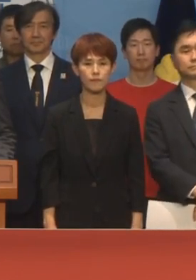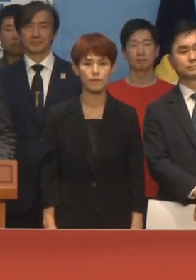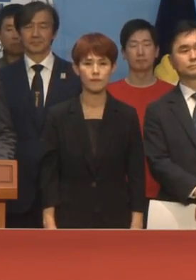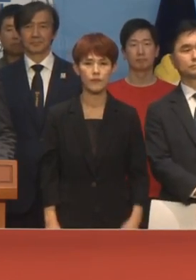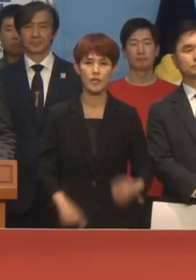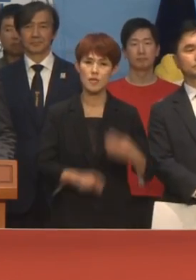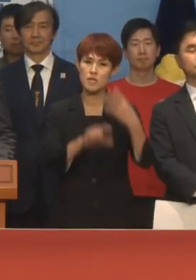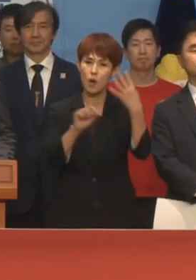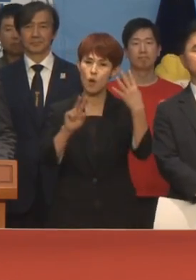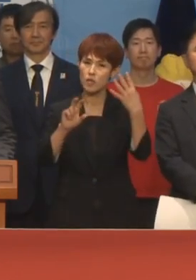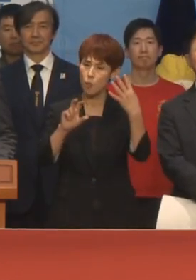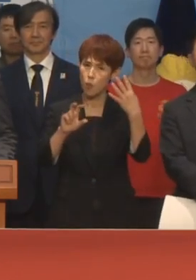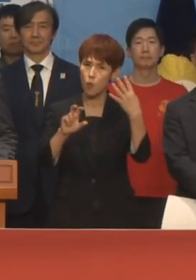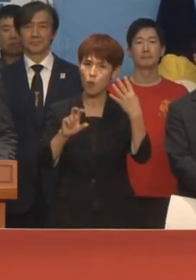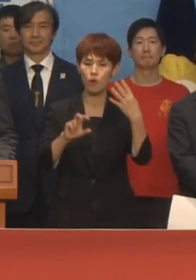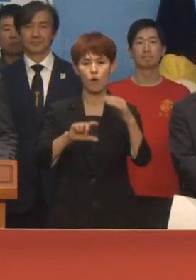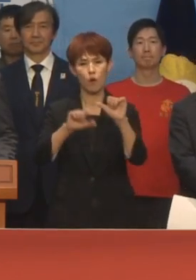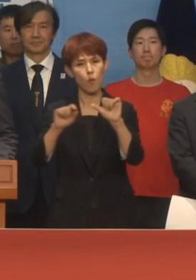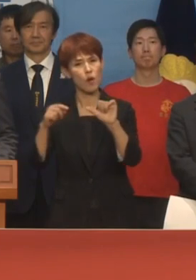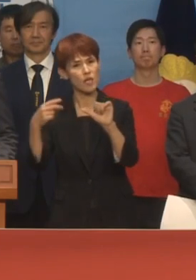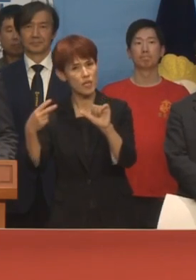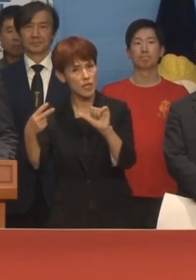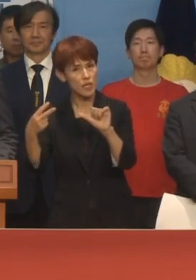4월 25일이든 5월 2일이든